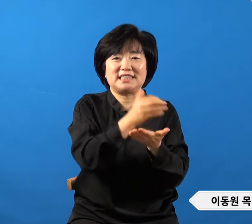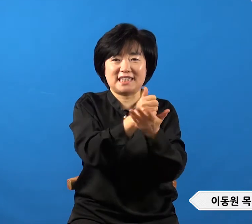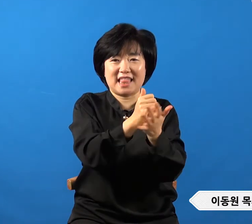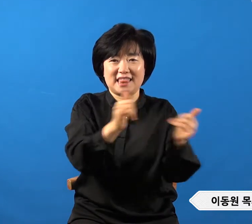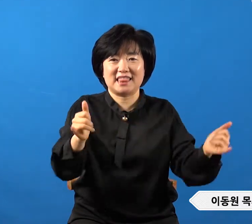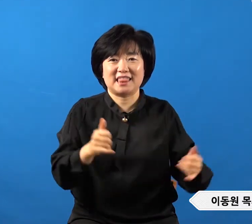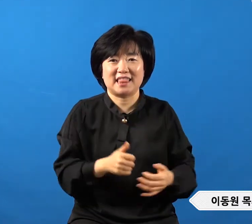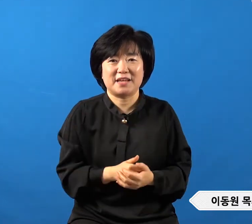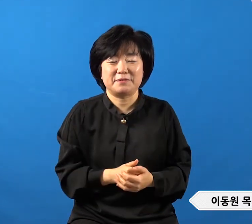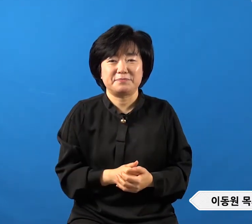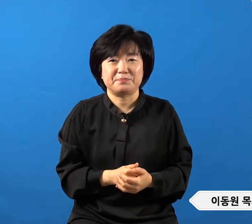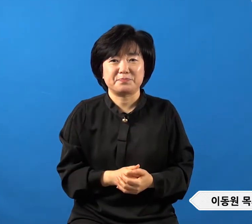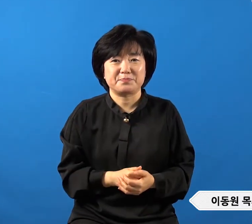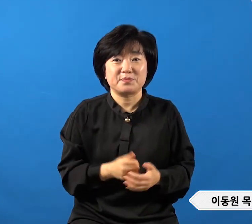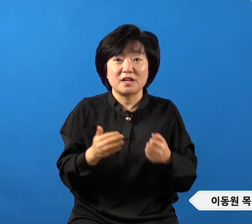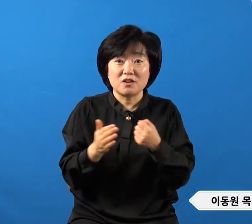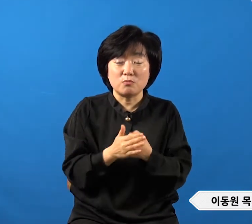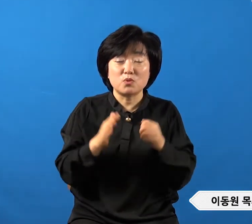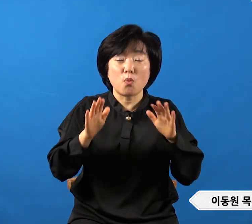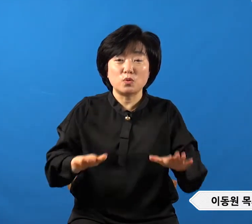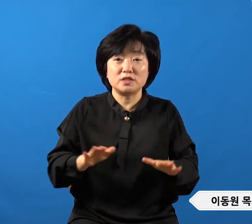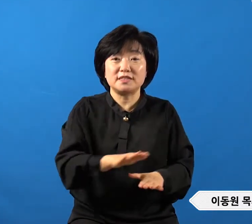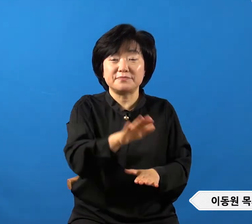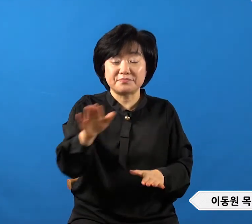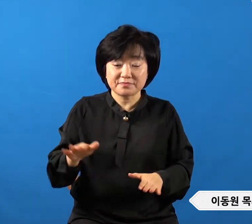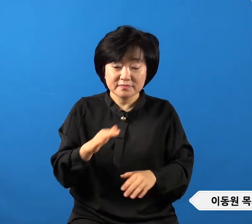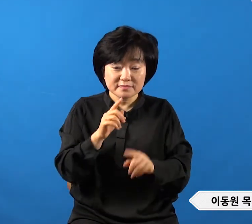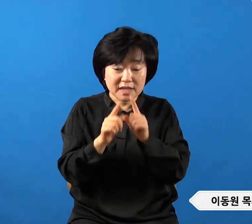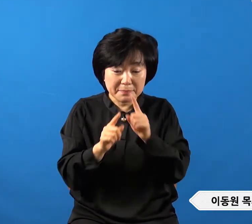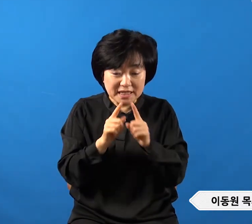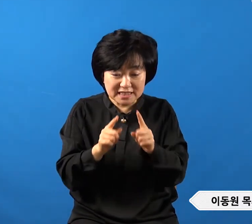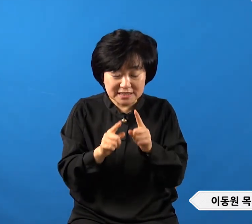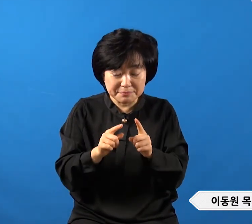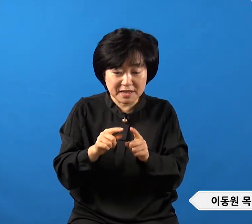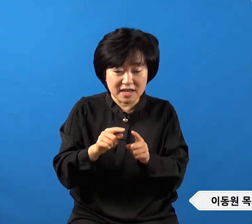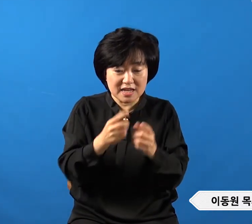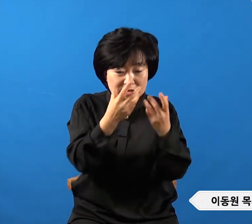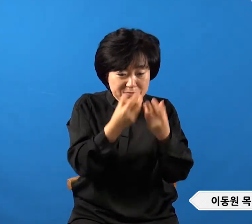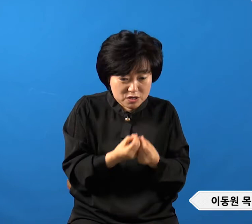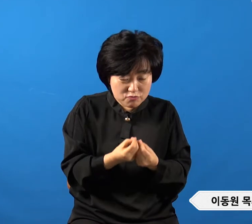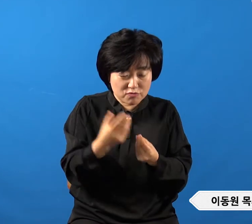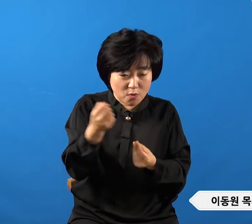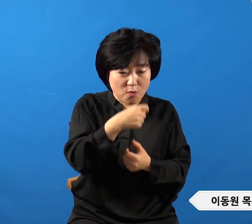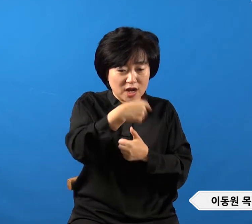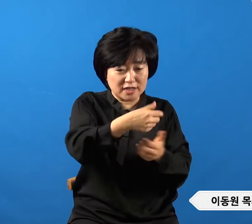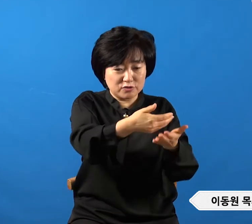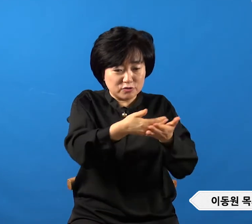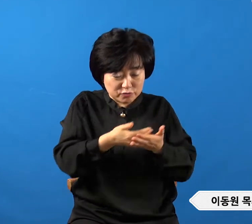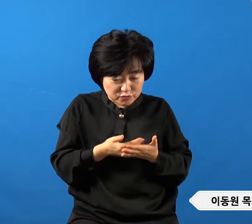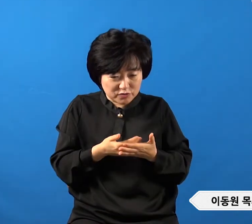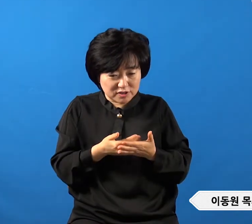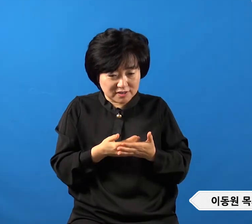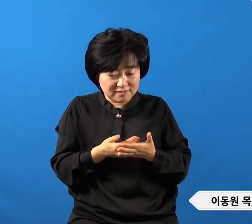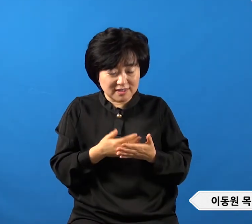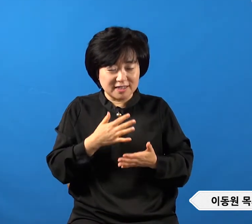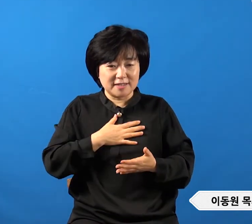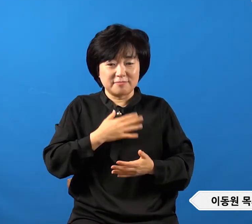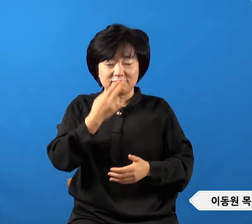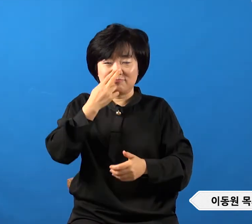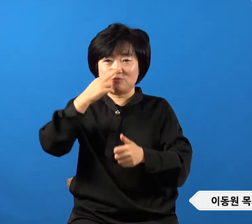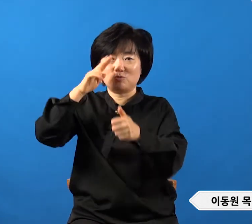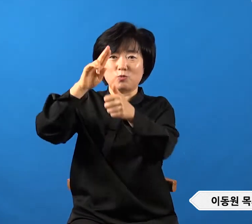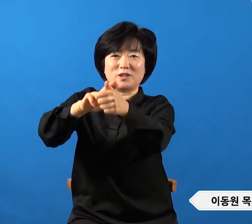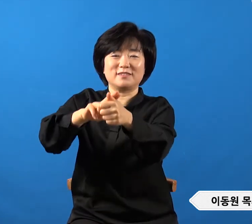크리스찬인 것입니다. 그러므로 오늘 본문의 이 비유가 가르치면서 우리에게 주고 있는 도전은